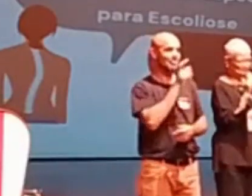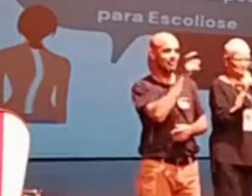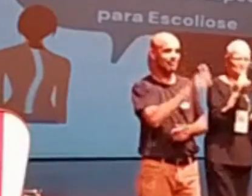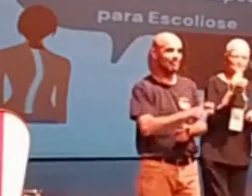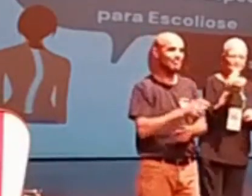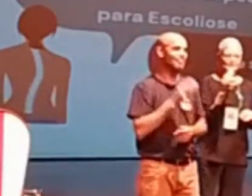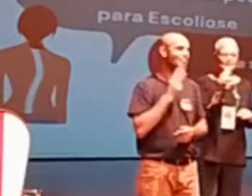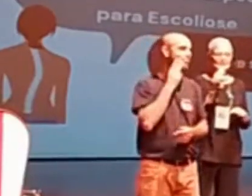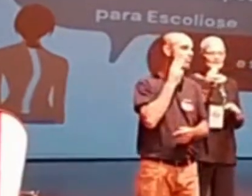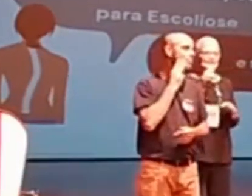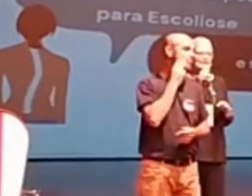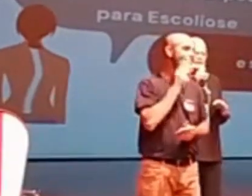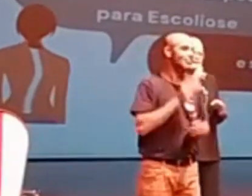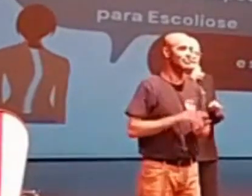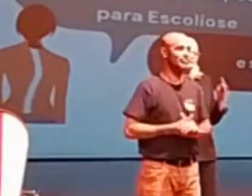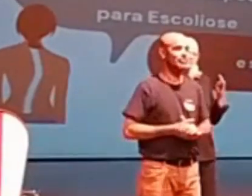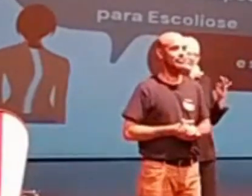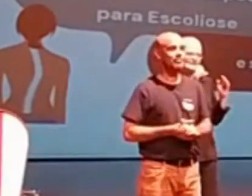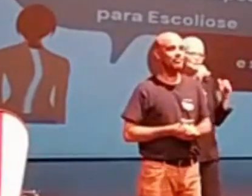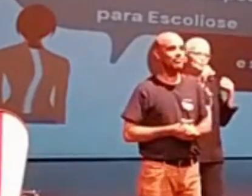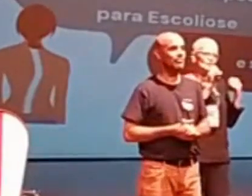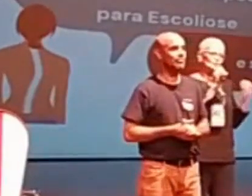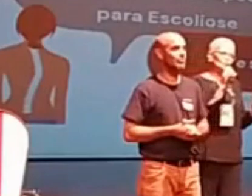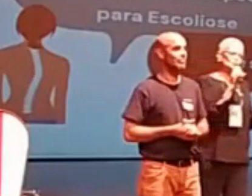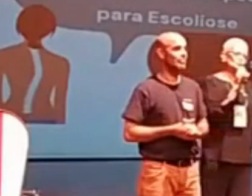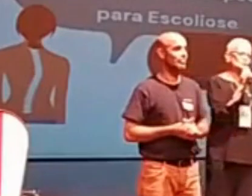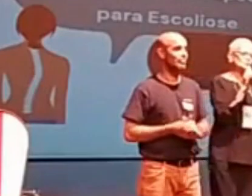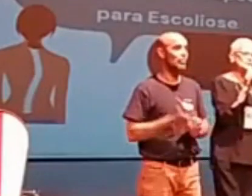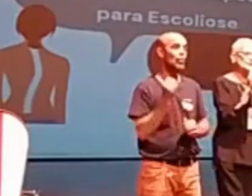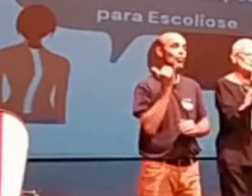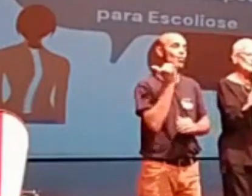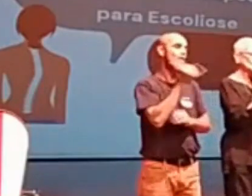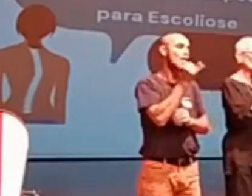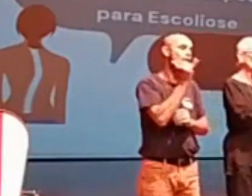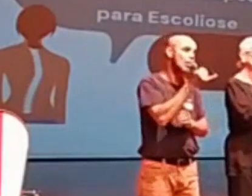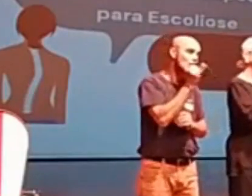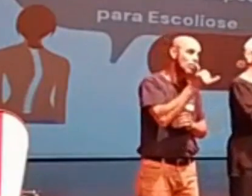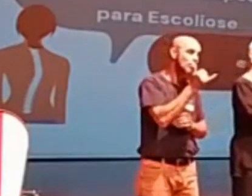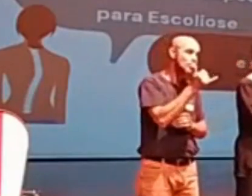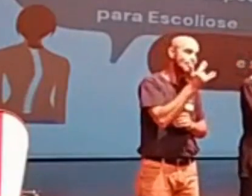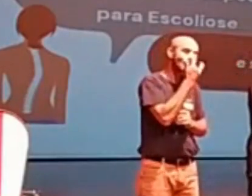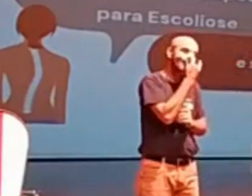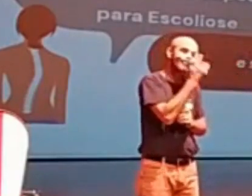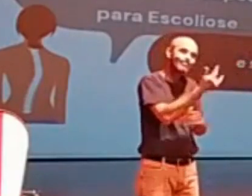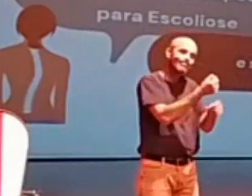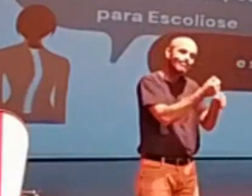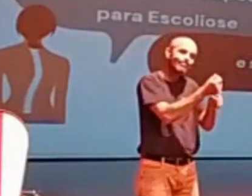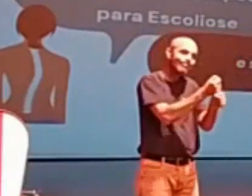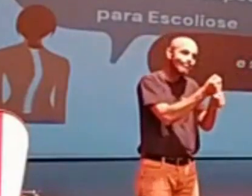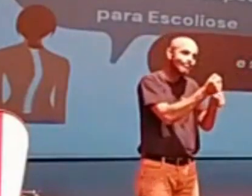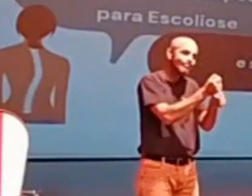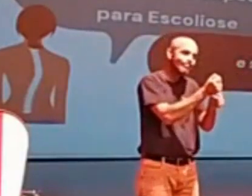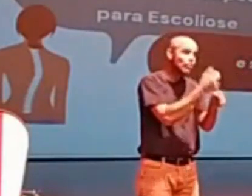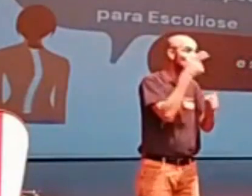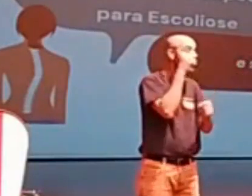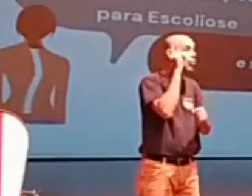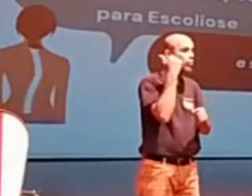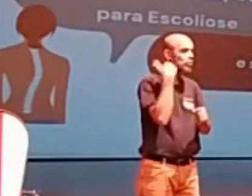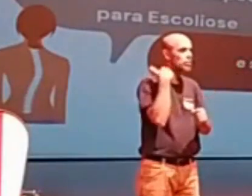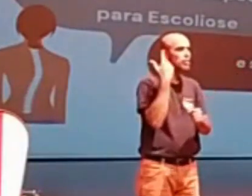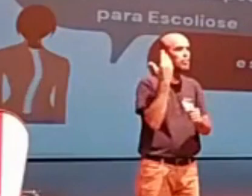certeza. Eu vim falar de um assunto que me atrai há muitos anos. Ontem eu